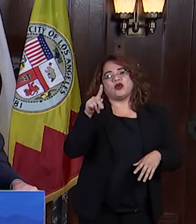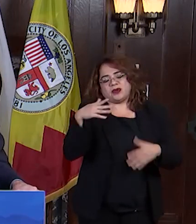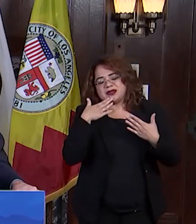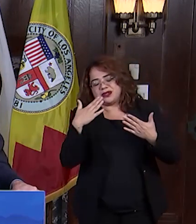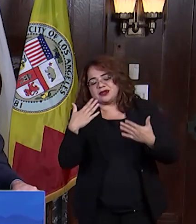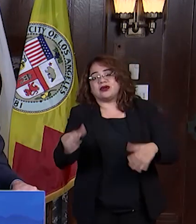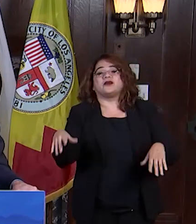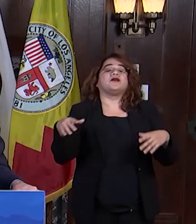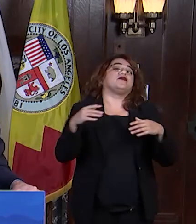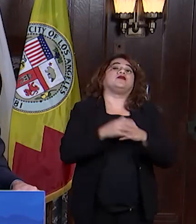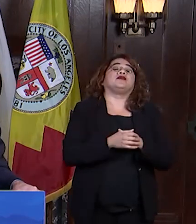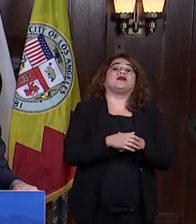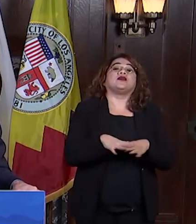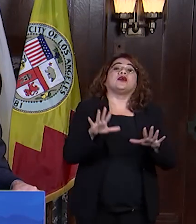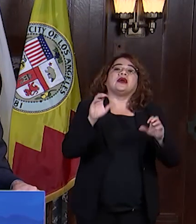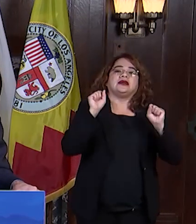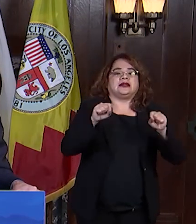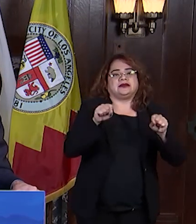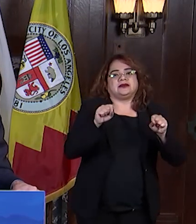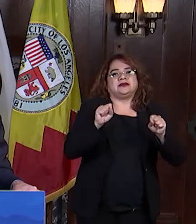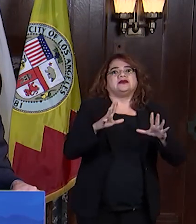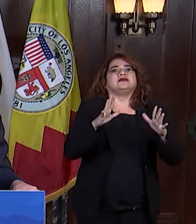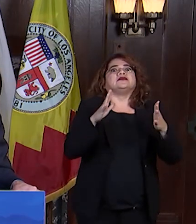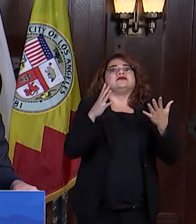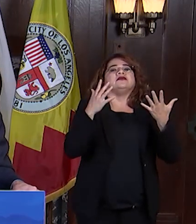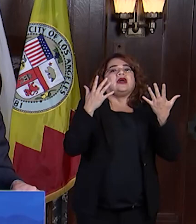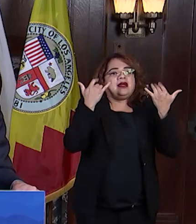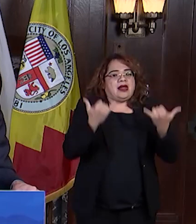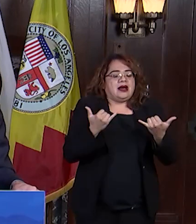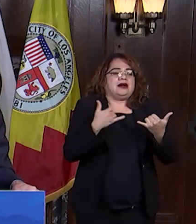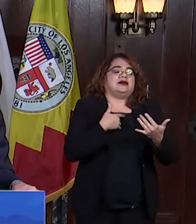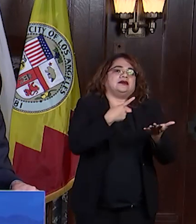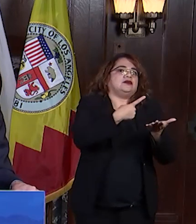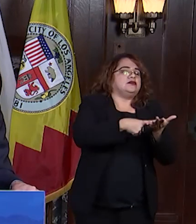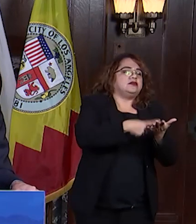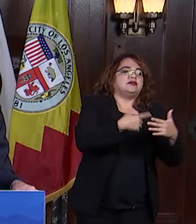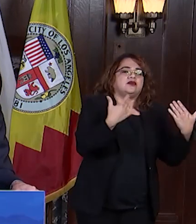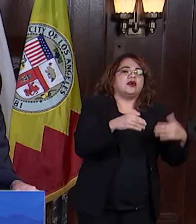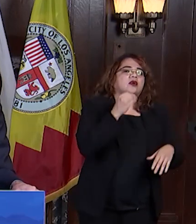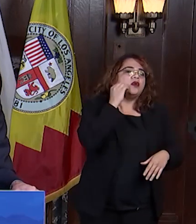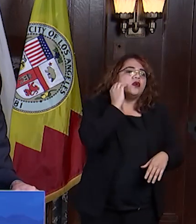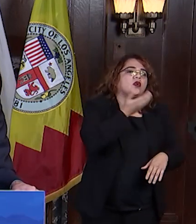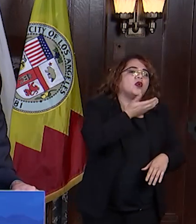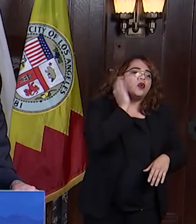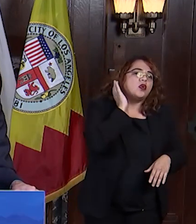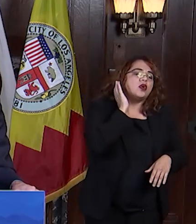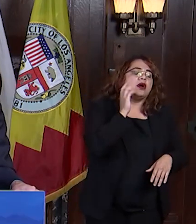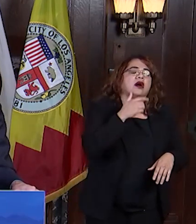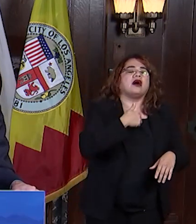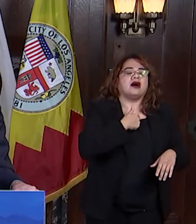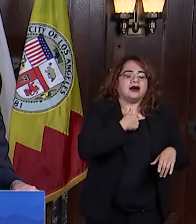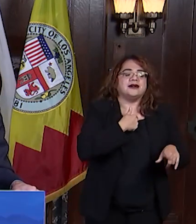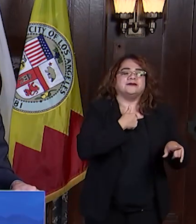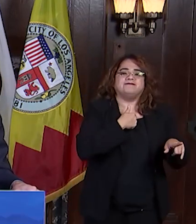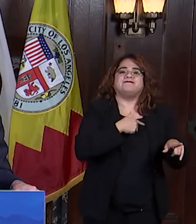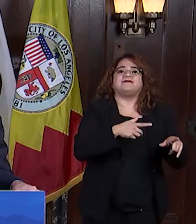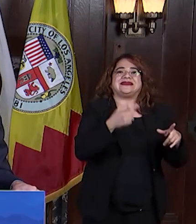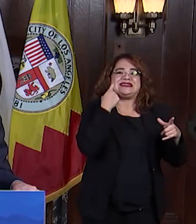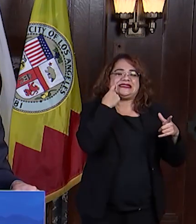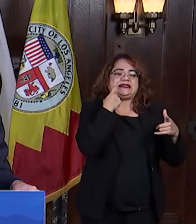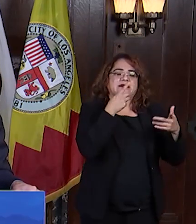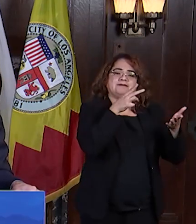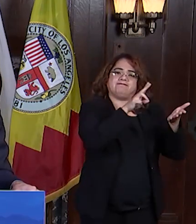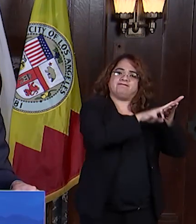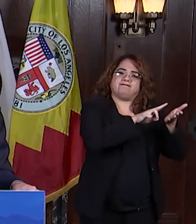indigencia y ayudar a nuestros vecinos sin hogar. Logramos un contrato que nos permite